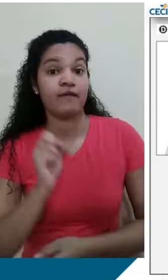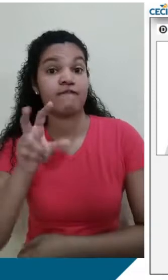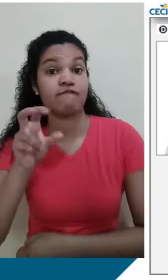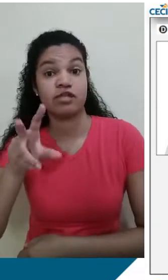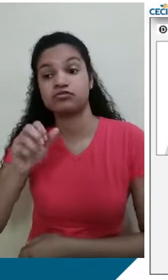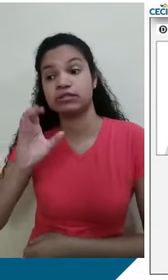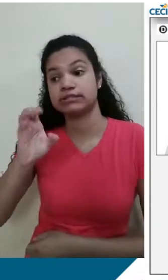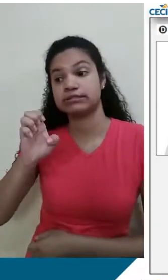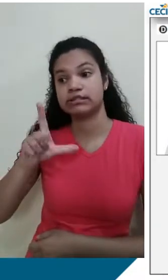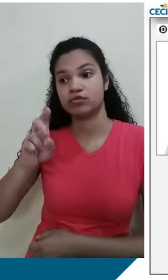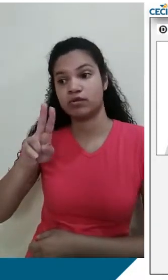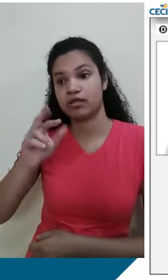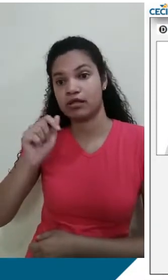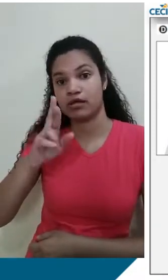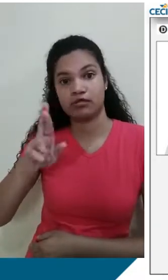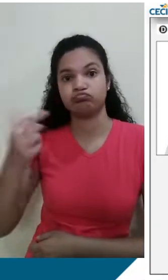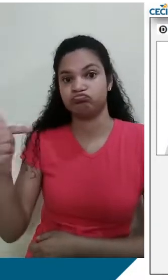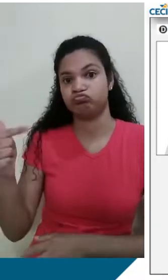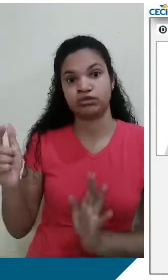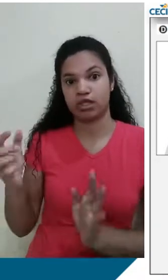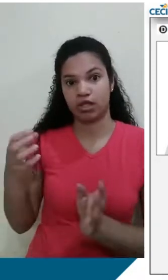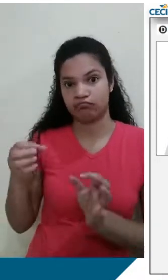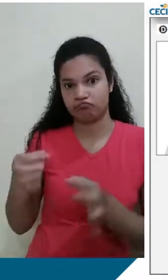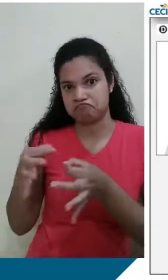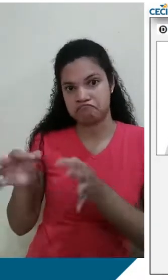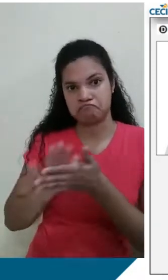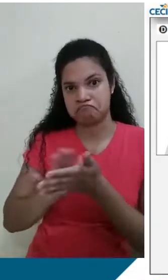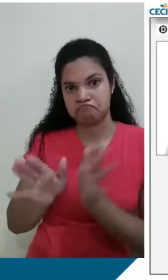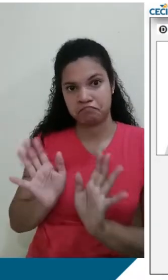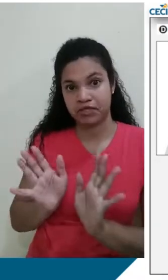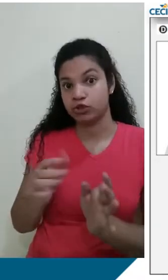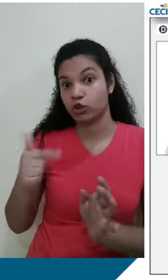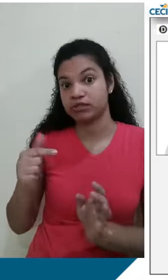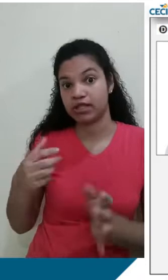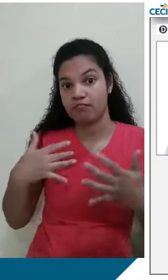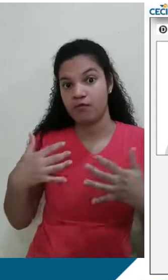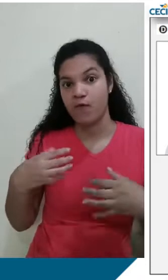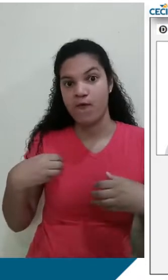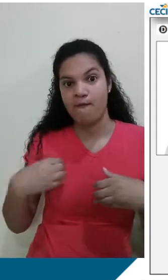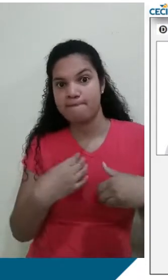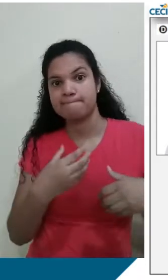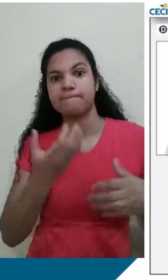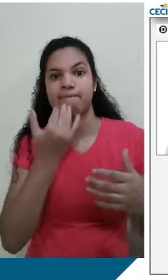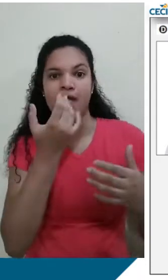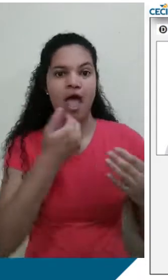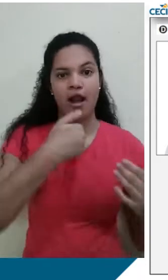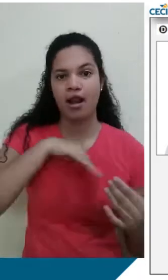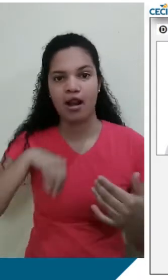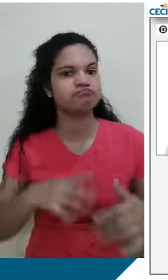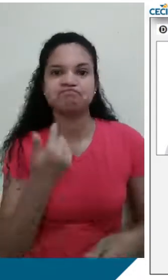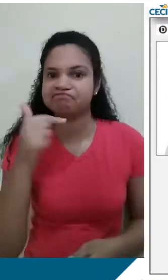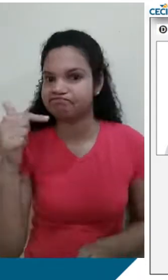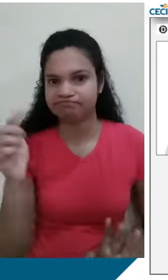são acelulares, não possuem nem metabolismo, apenas um envoltório e um material genético. E nós aproveitamos para